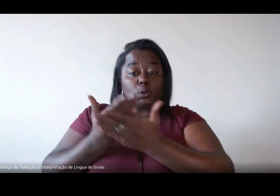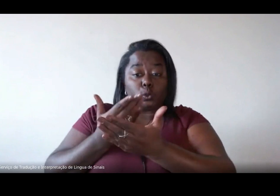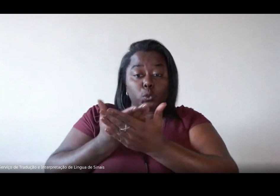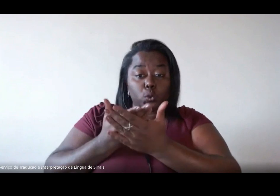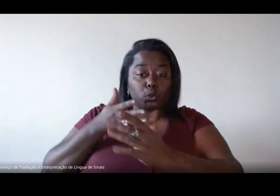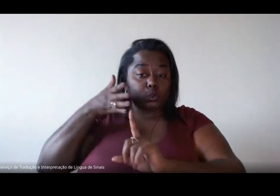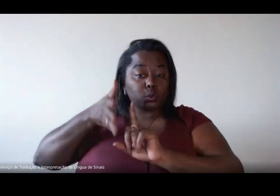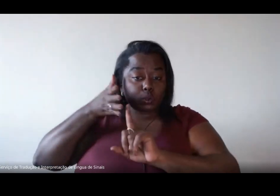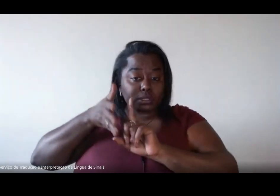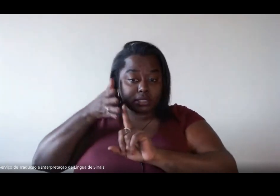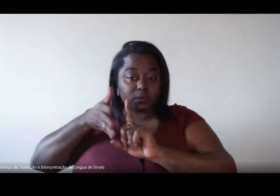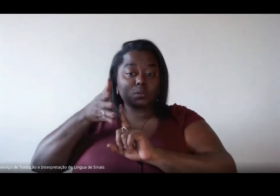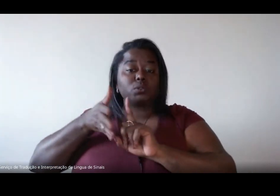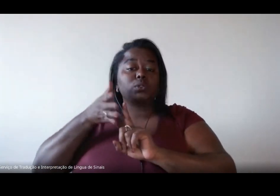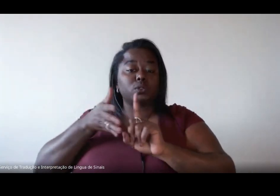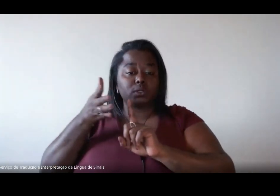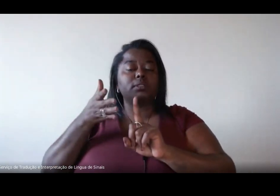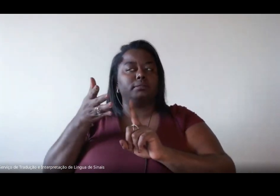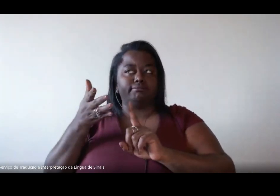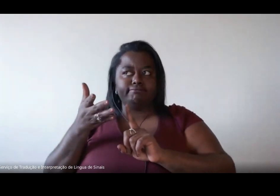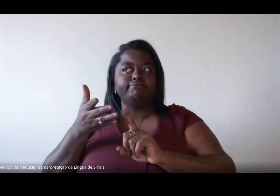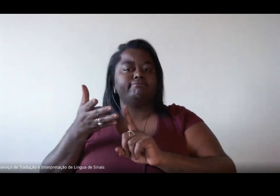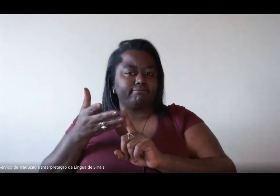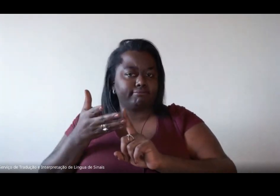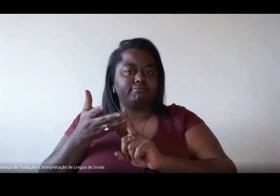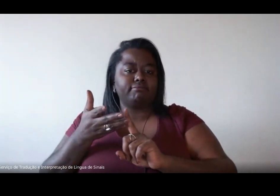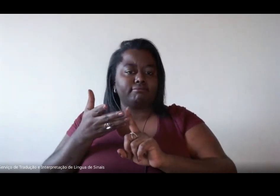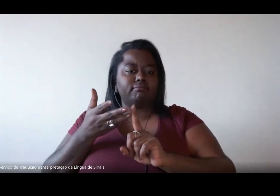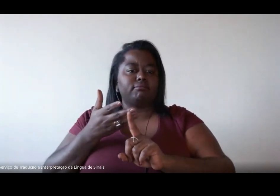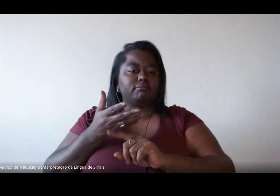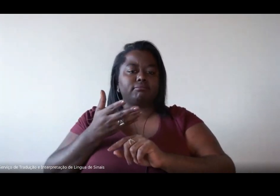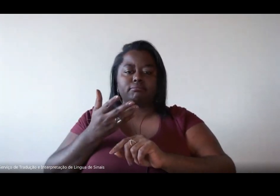do ponto de vista dos estudos discursivos, né? É